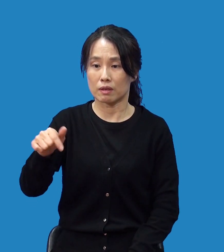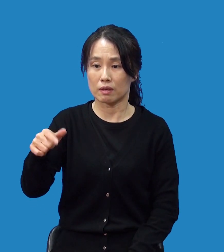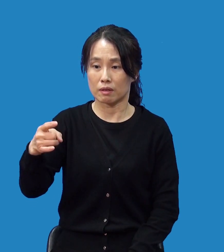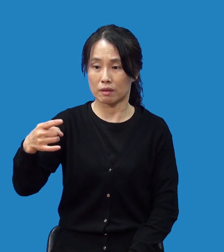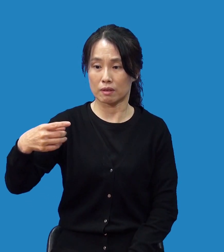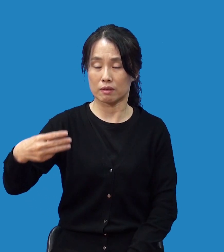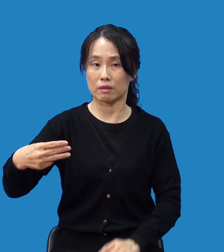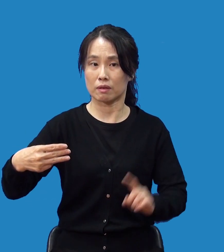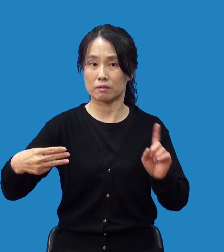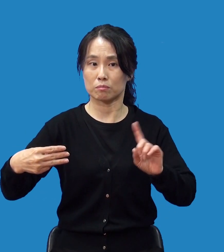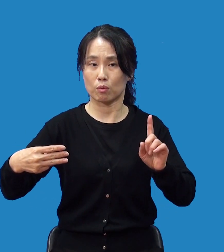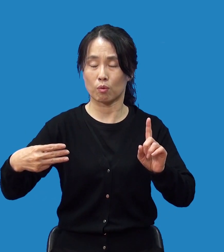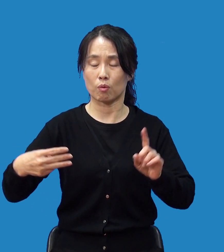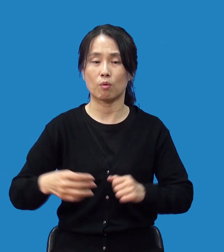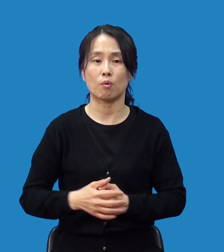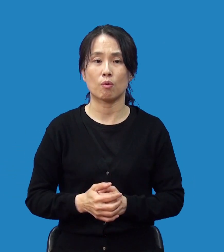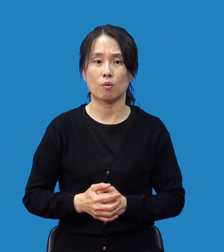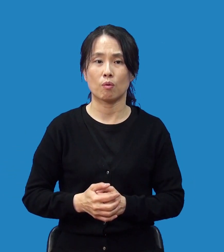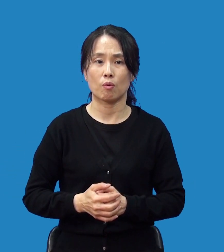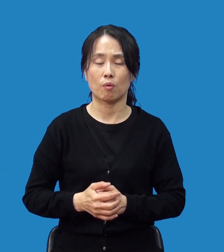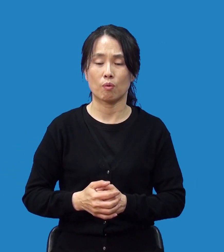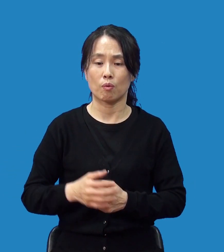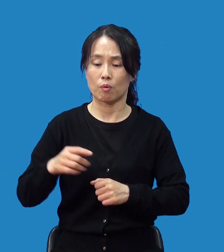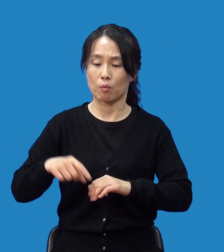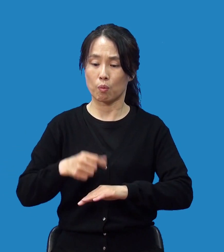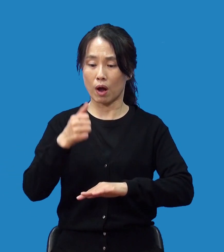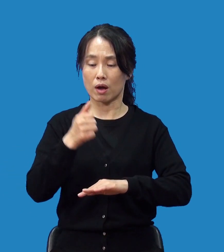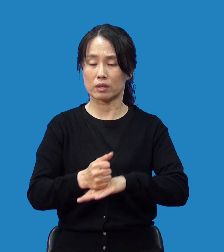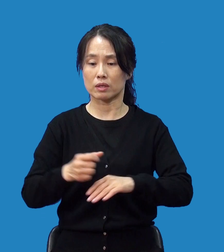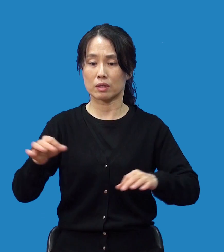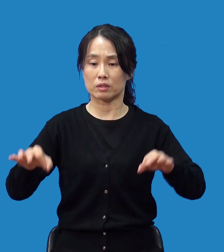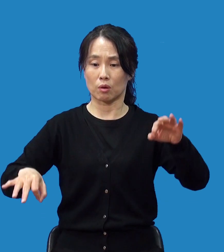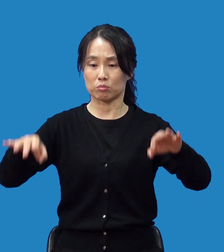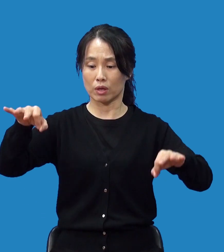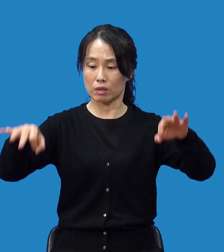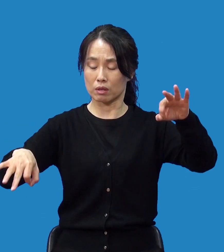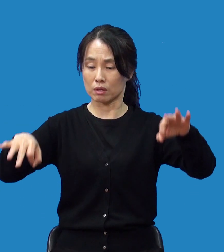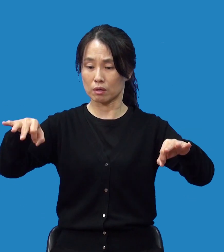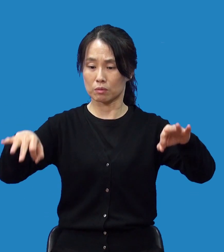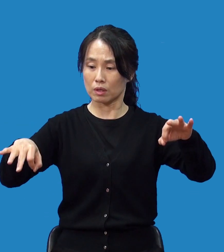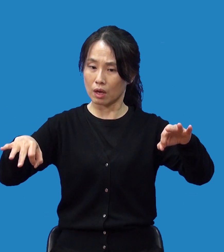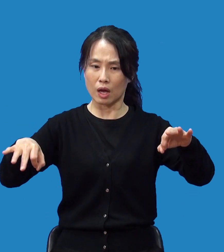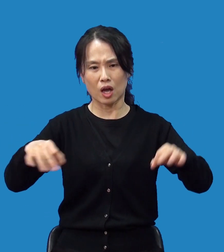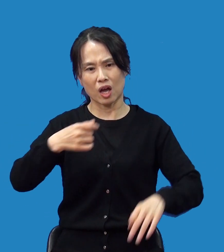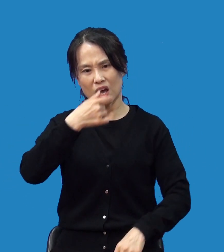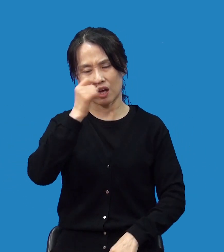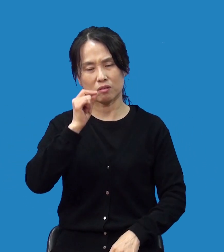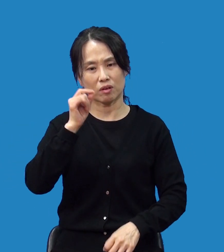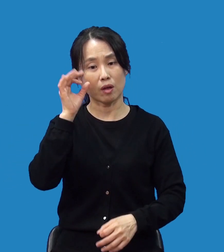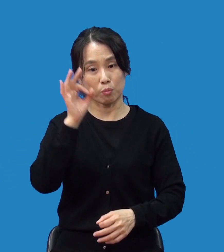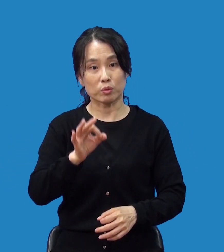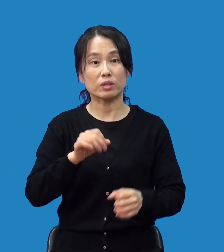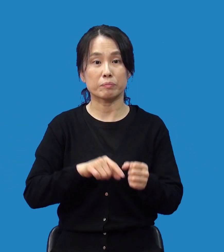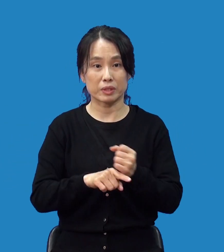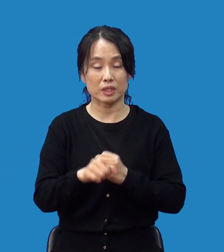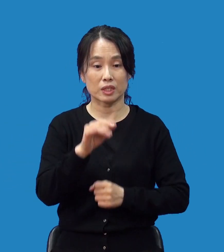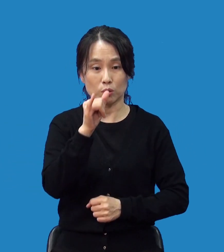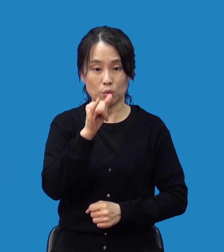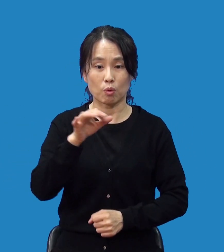왕이 야훼께서 저울에 달아보시니 부족함이 보였다.